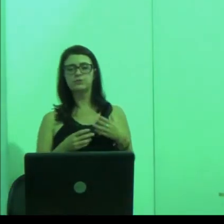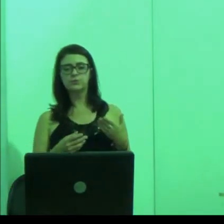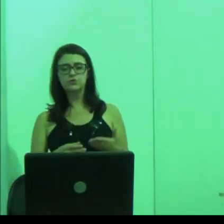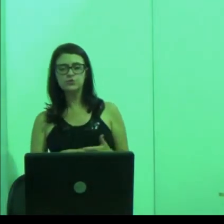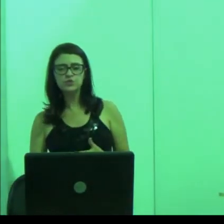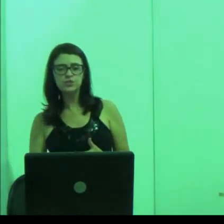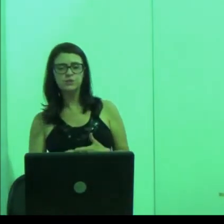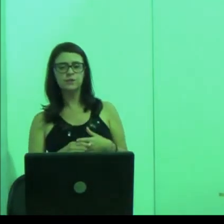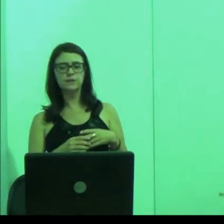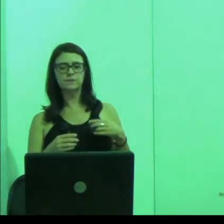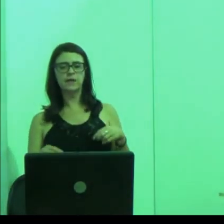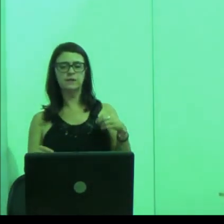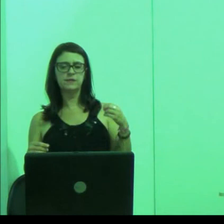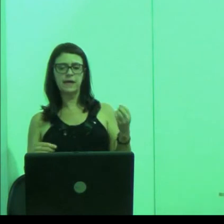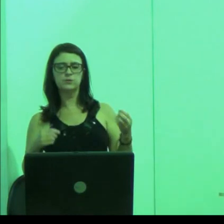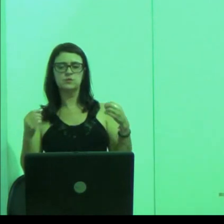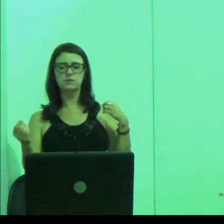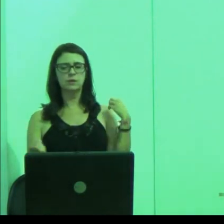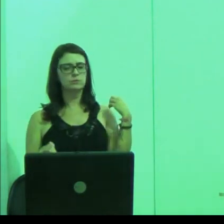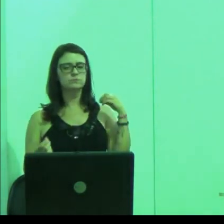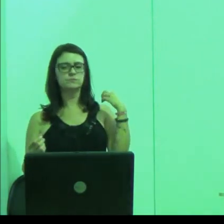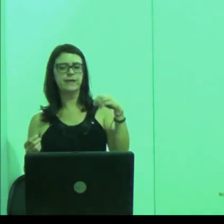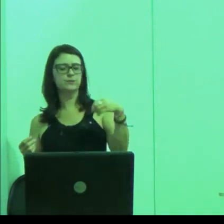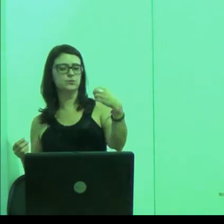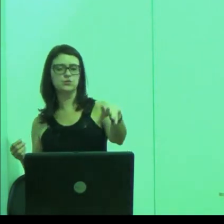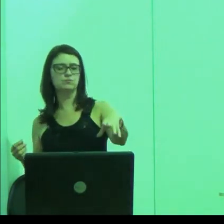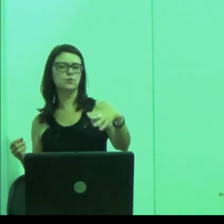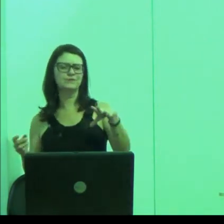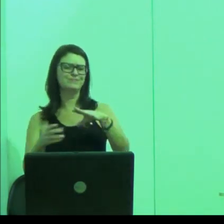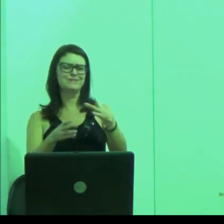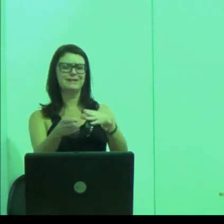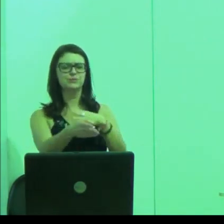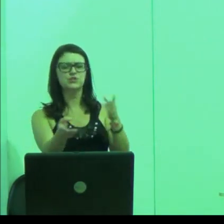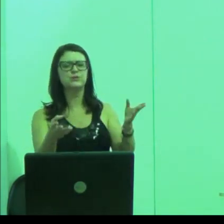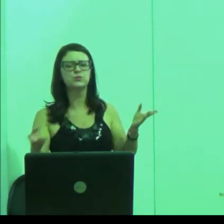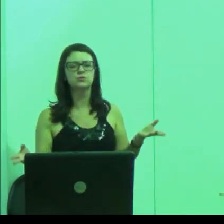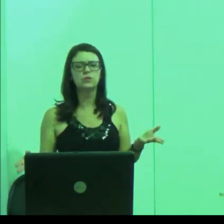muito discutida, né? Que ethos, então, ethos, do jeito do